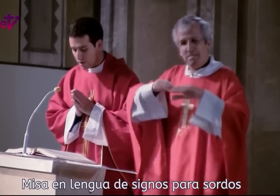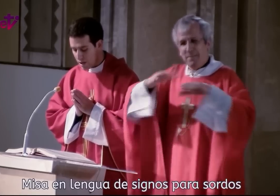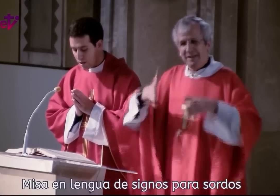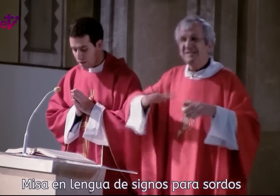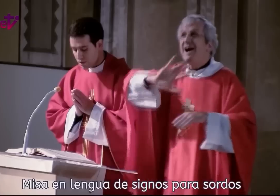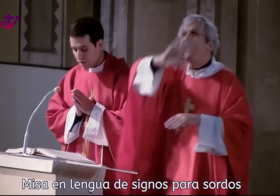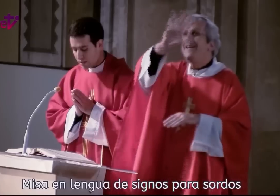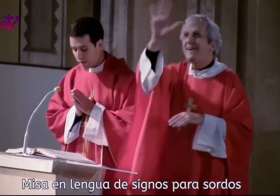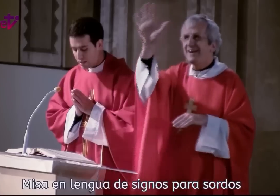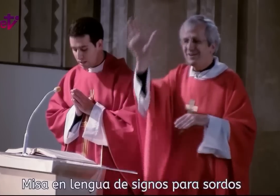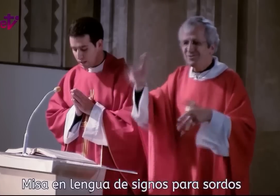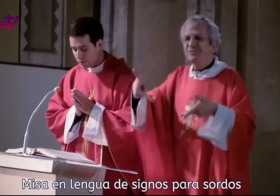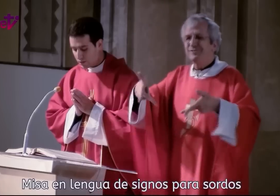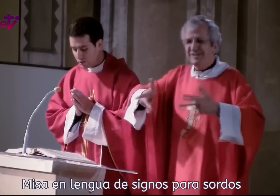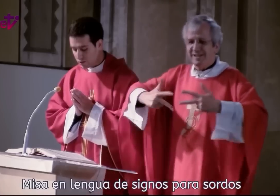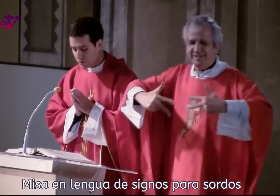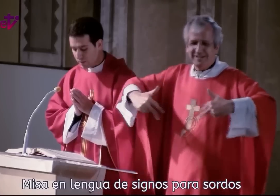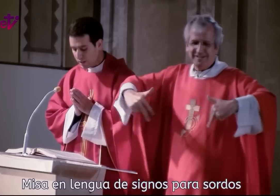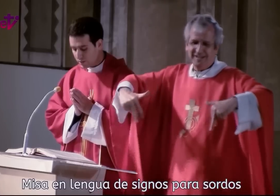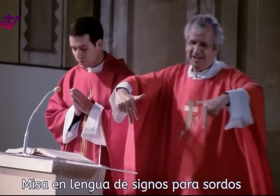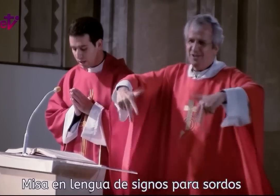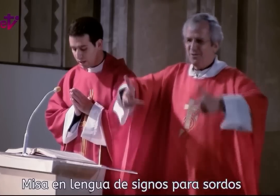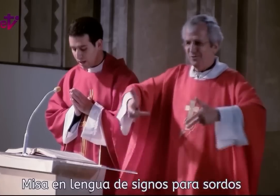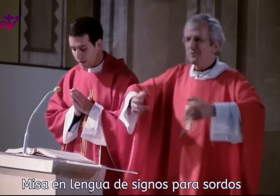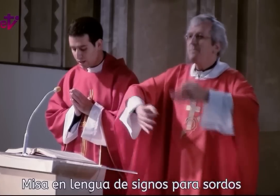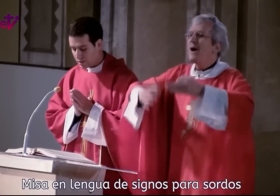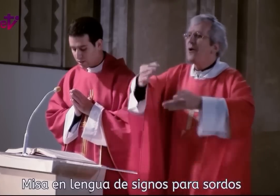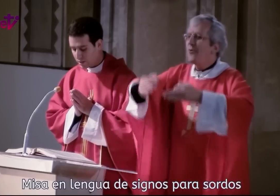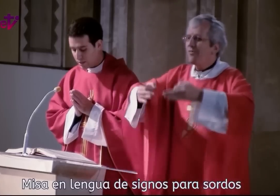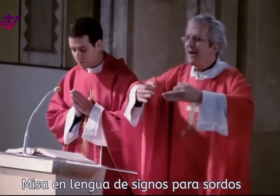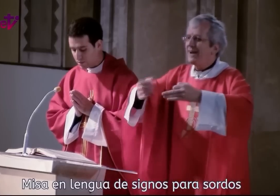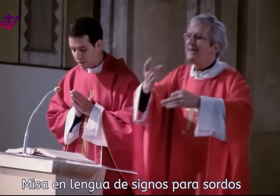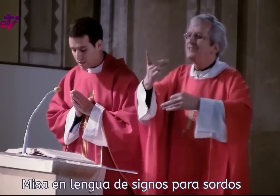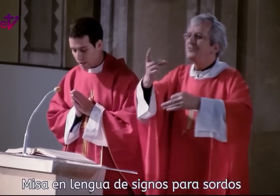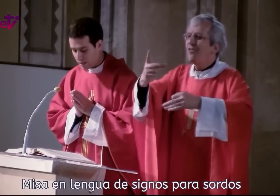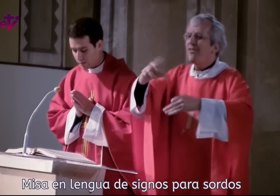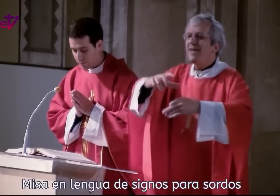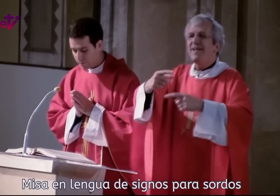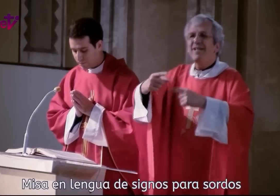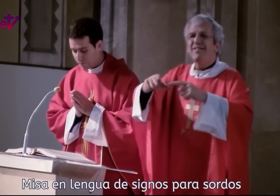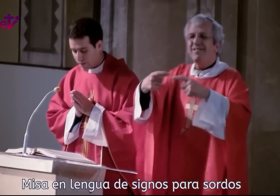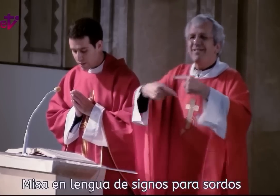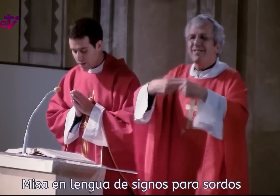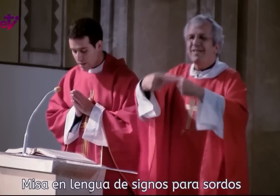reino, y os sentéis en tronos para juzgar a las 12 tribus de Israel.